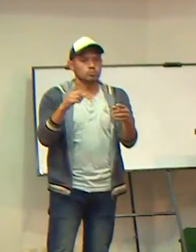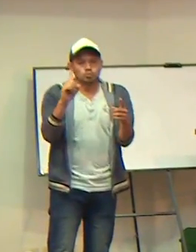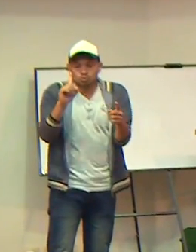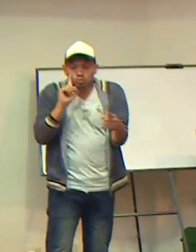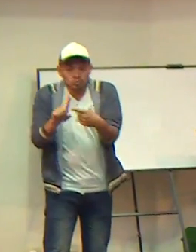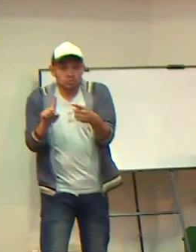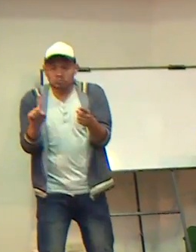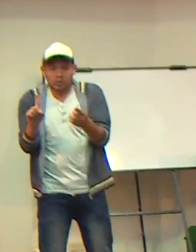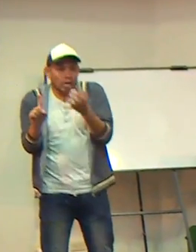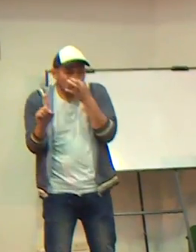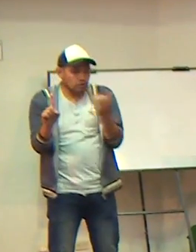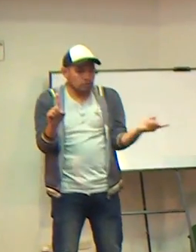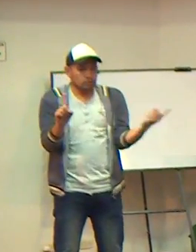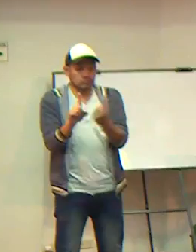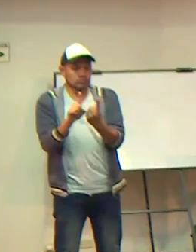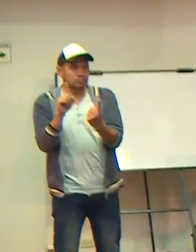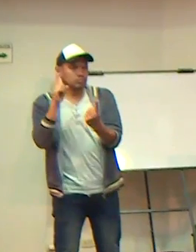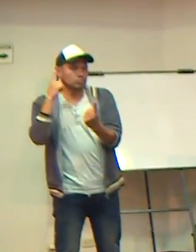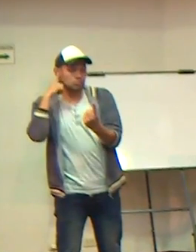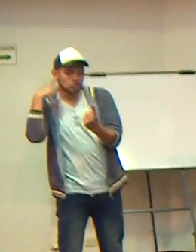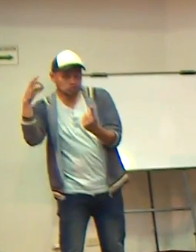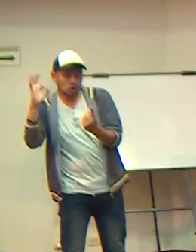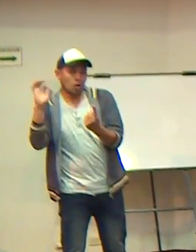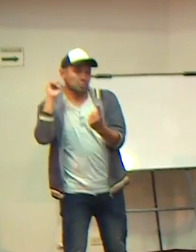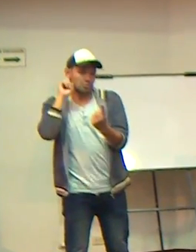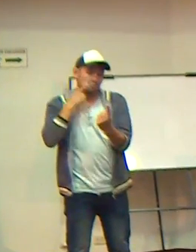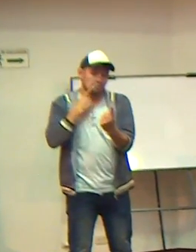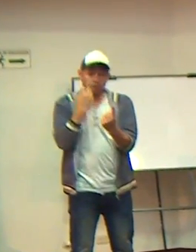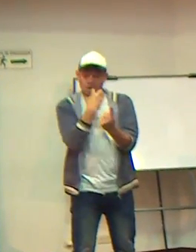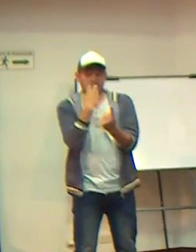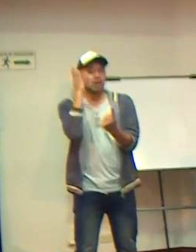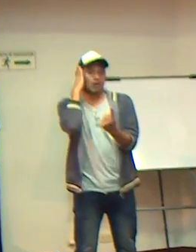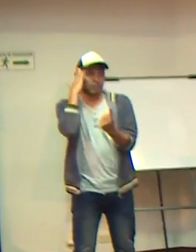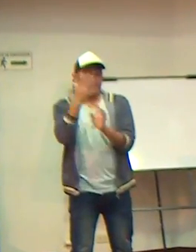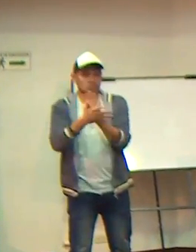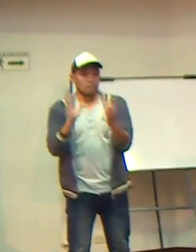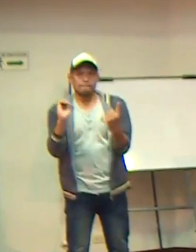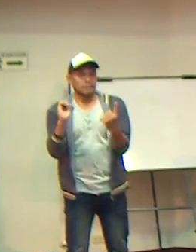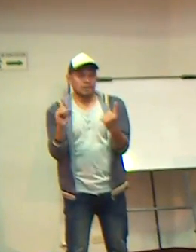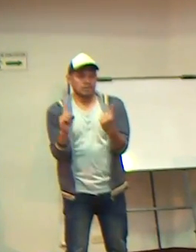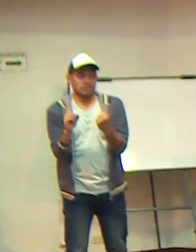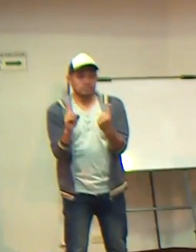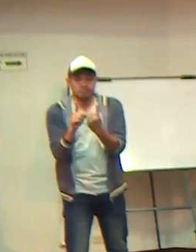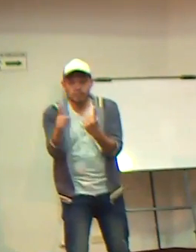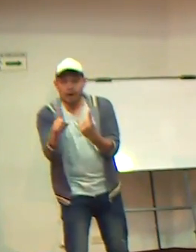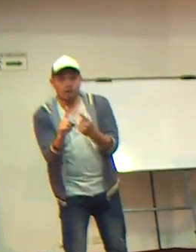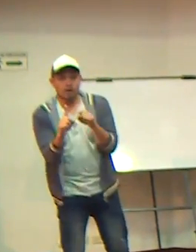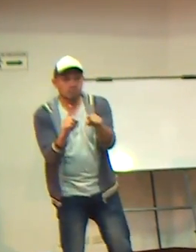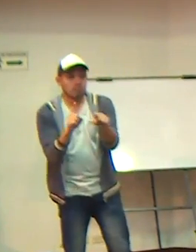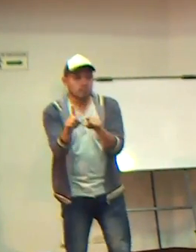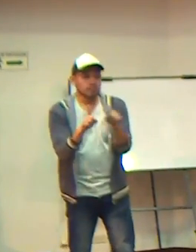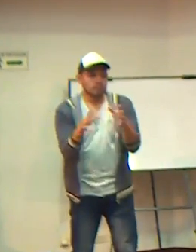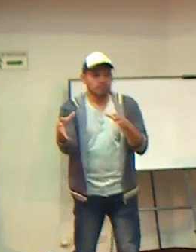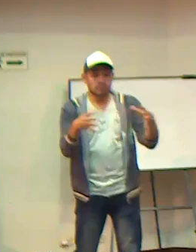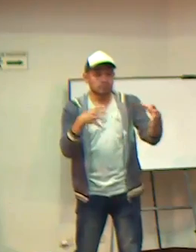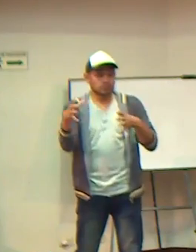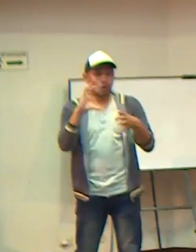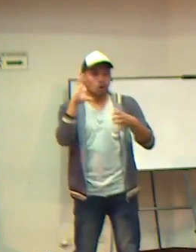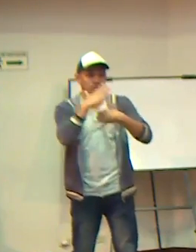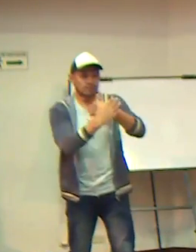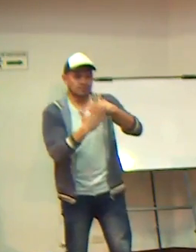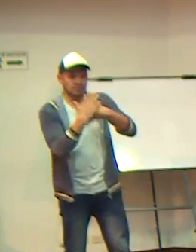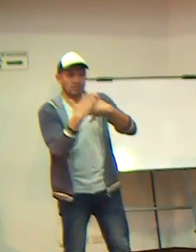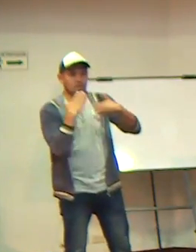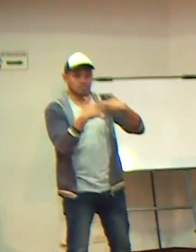obviamente, pues, este proceso no fue algo que trascendió, sino que tanto las personas sordas, oyentes y que los que oralizaban,